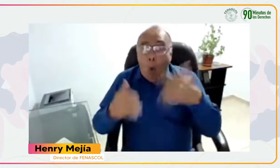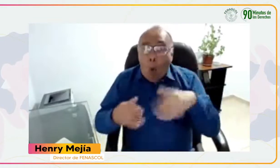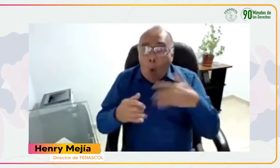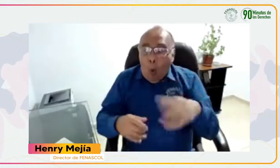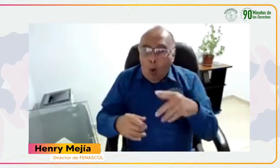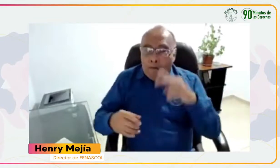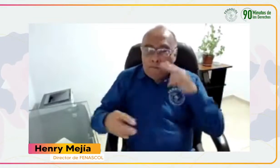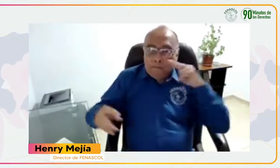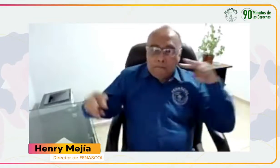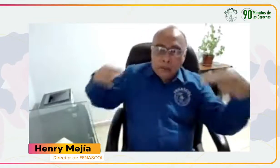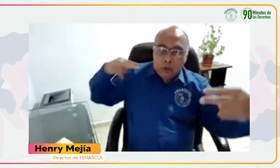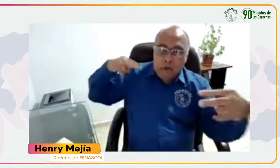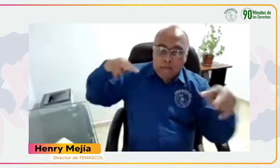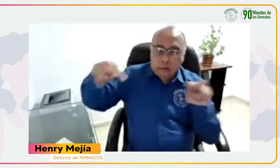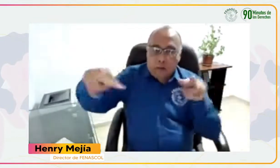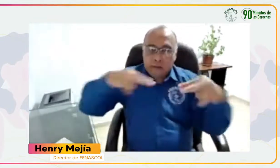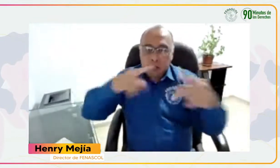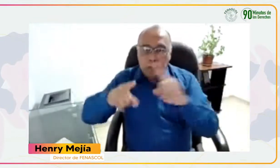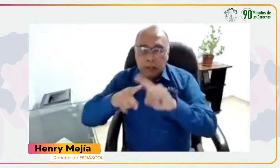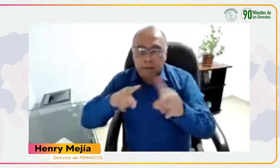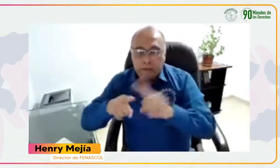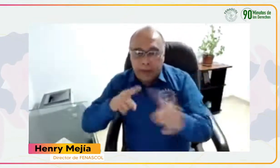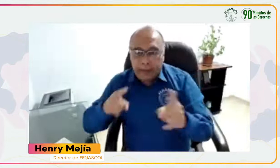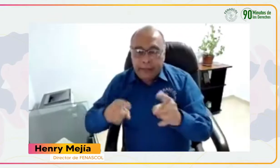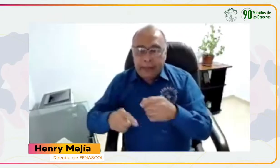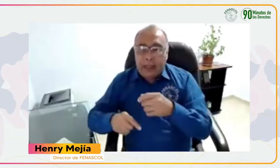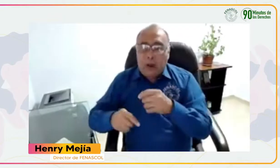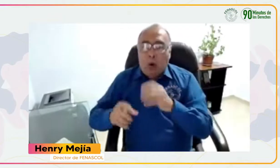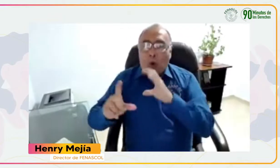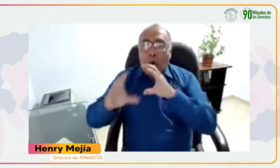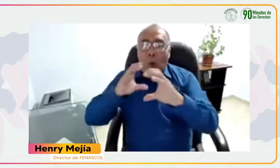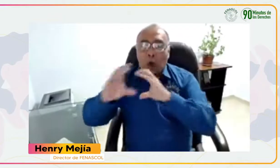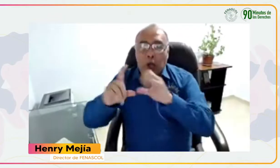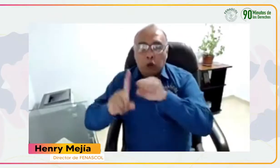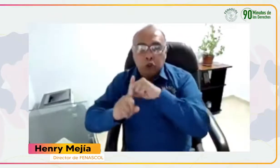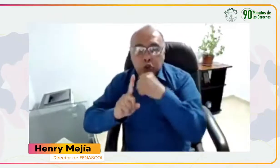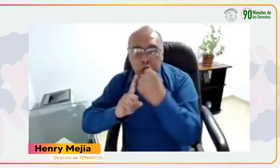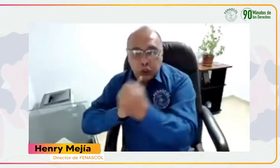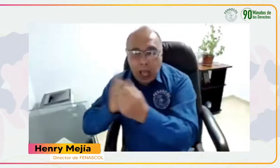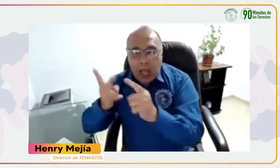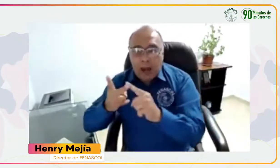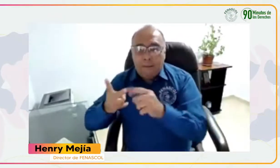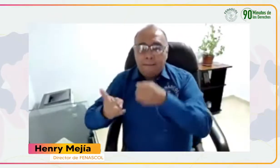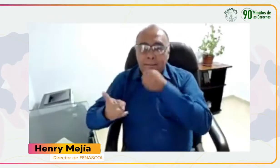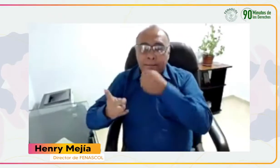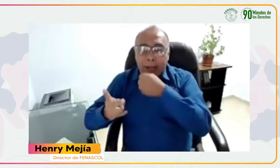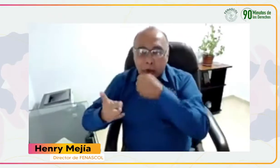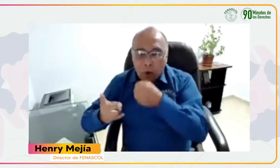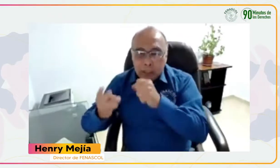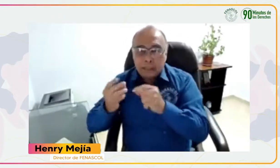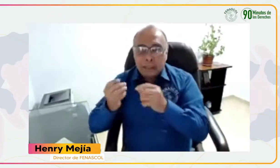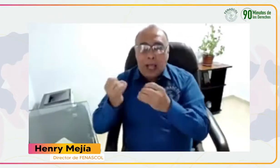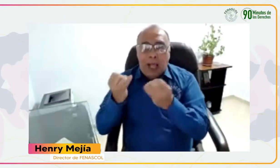creciendo y germinando y que son ustedes ahora las lideresas con esos diferentes puntos de vista, desde comunicadores